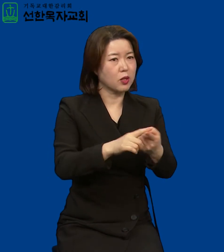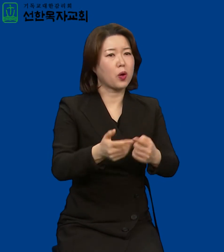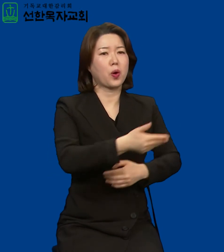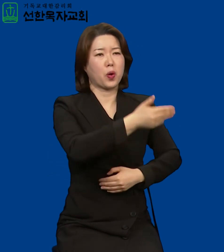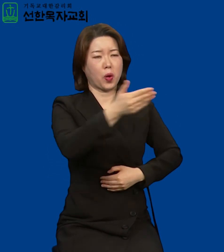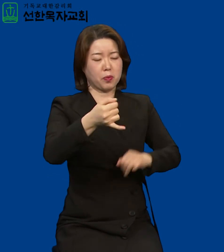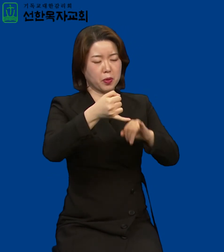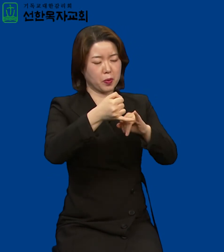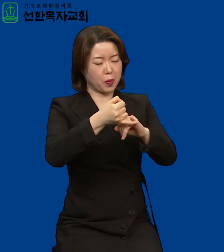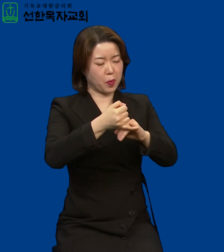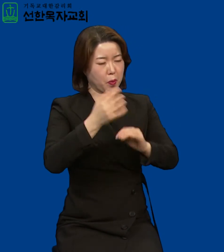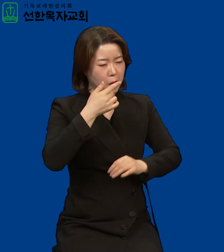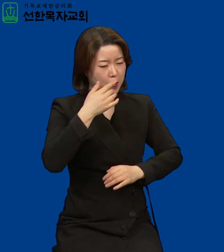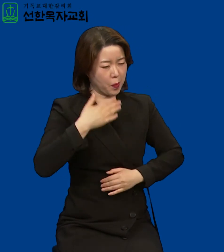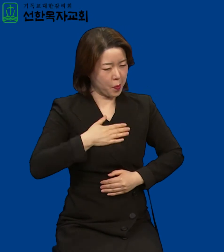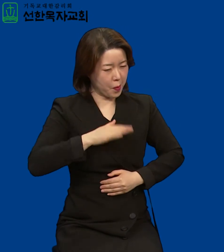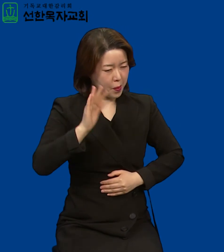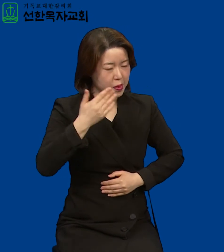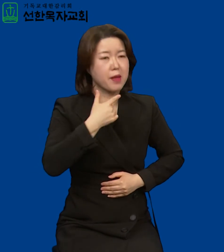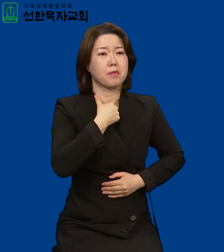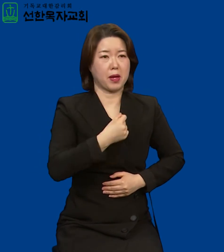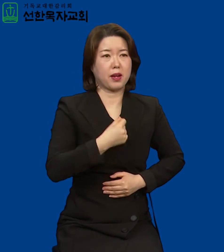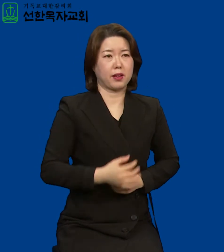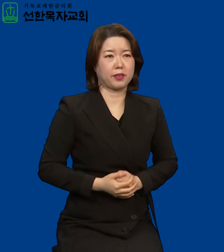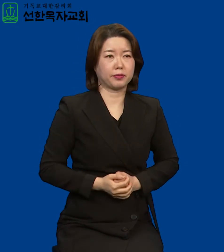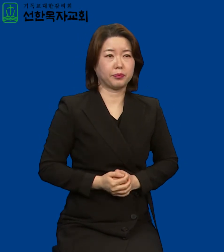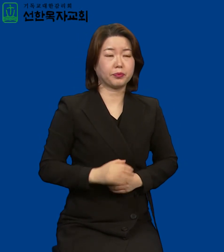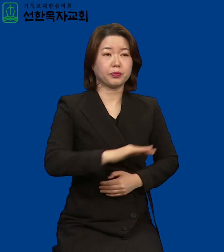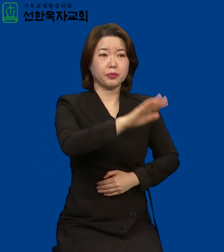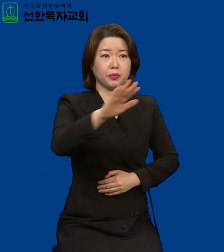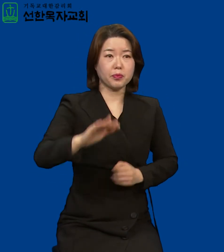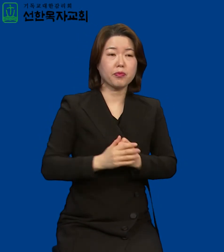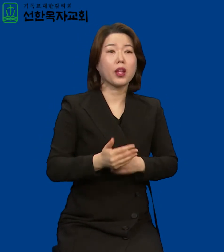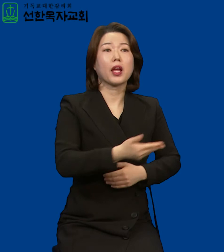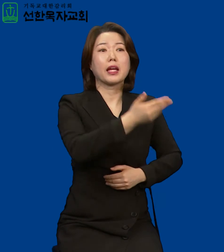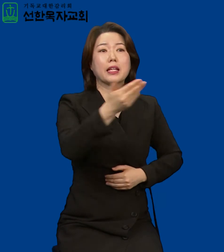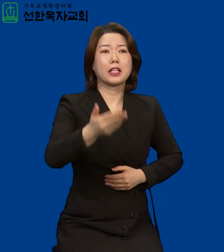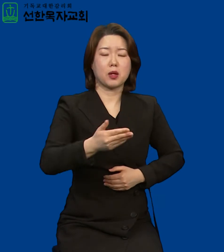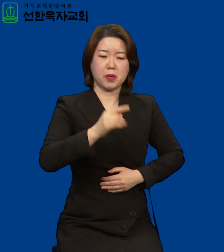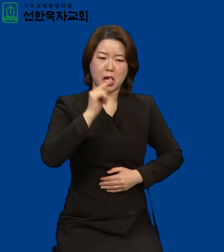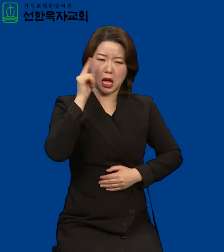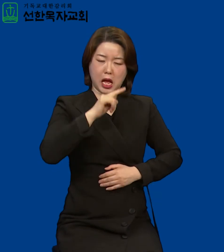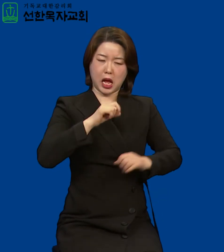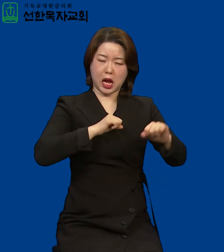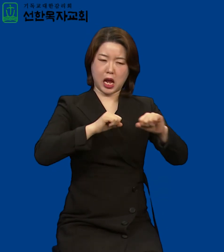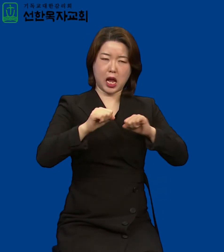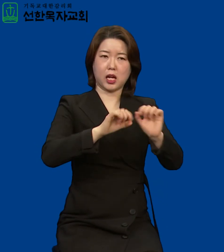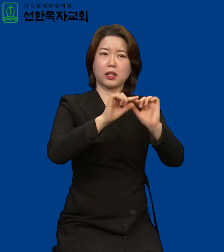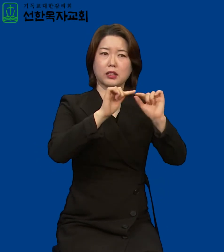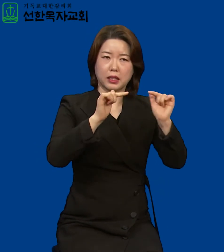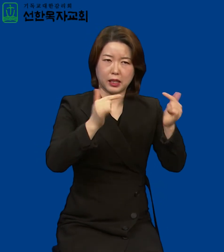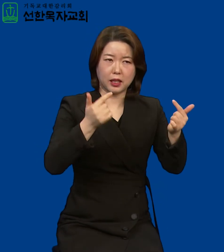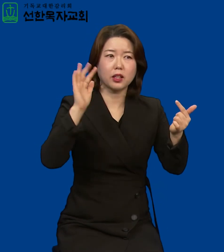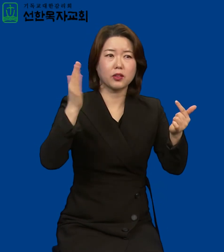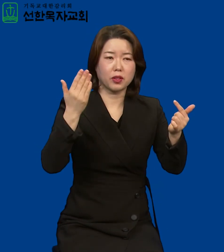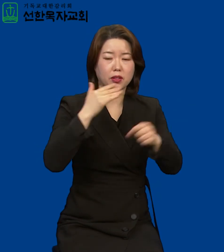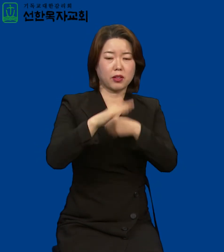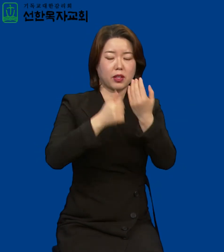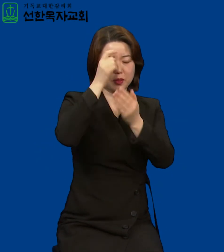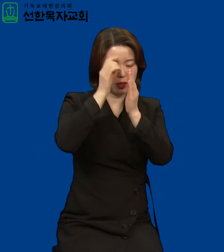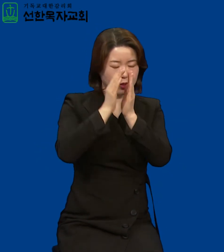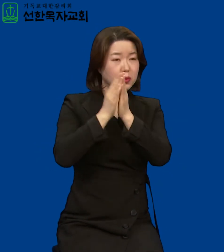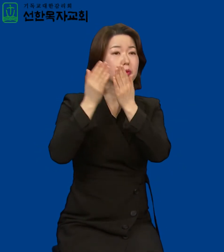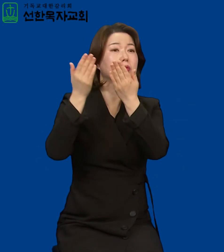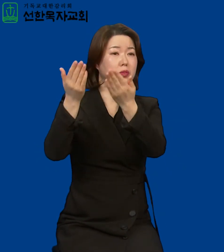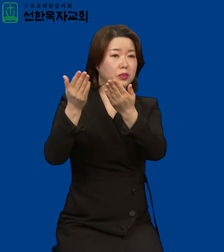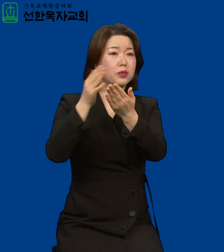여러분이 알게 되기를 바랍니다. 우리는 여러분이 악을 저지르지 않게 되기를 하나님께